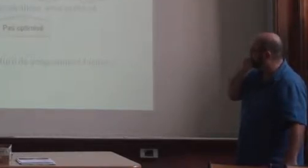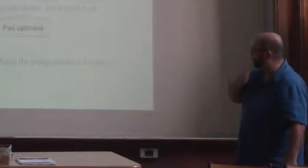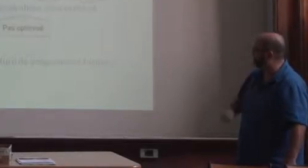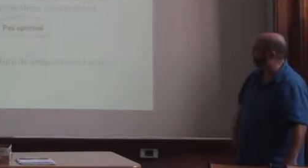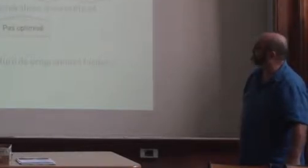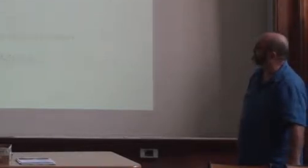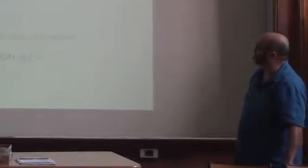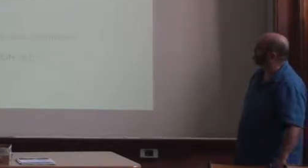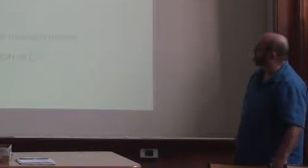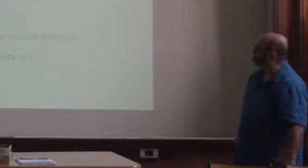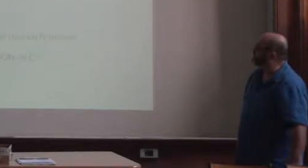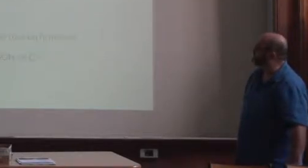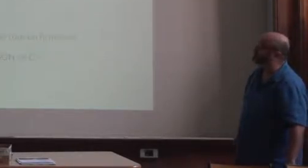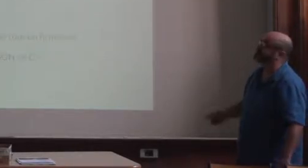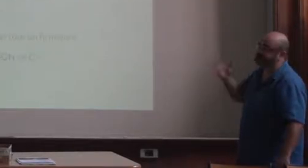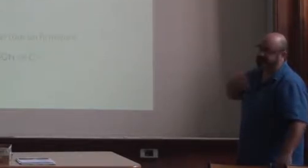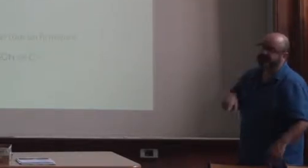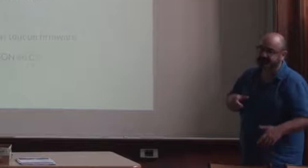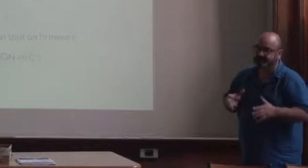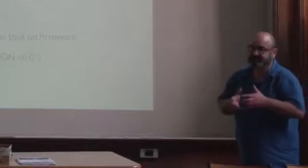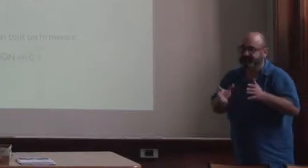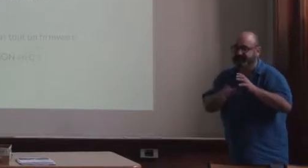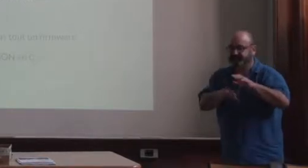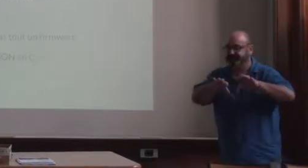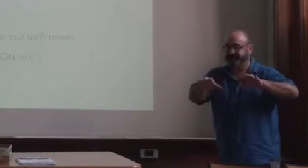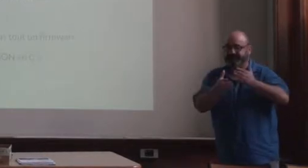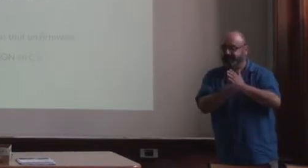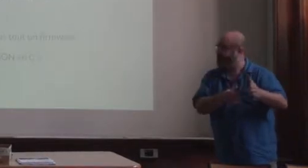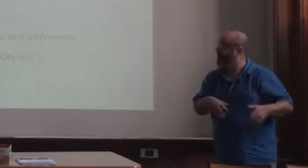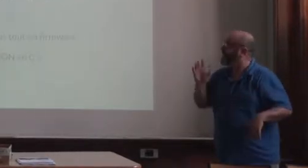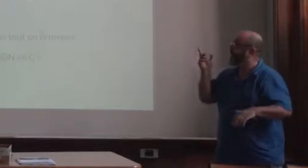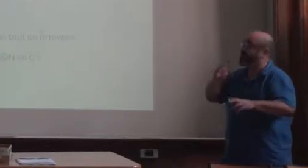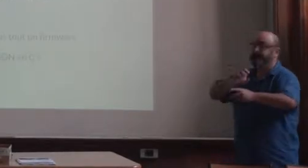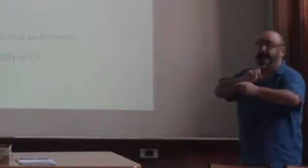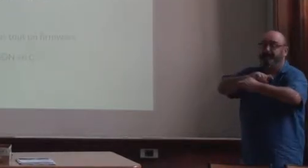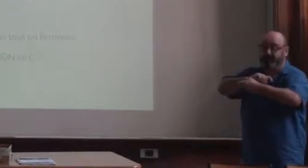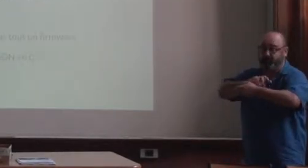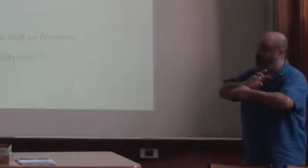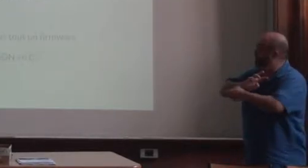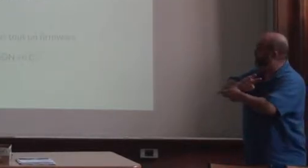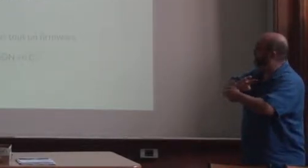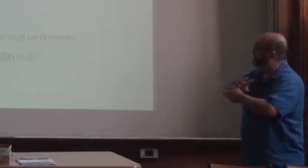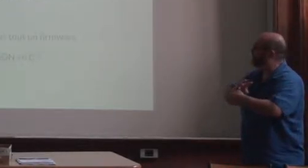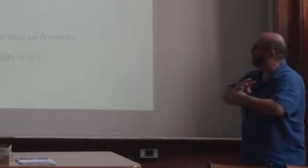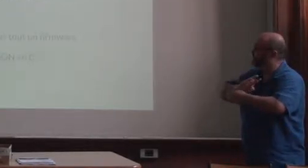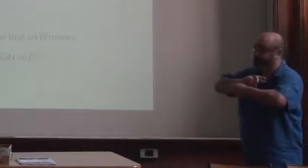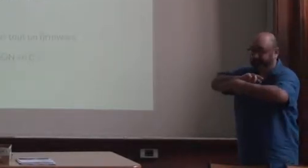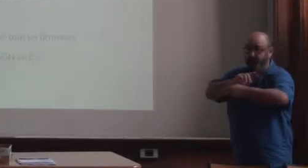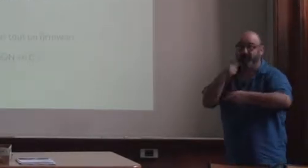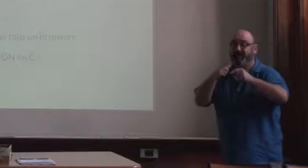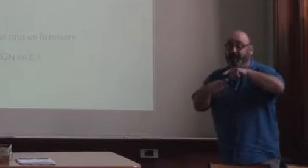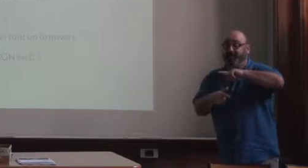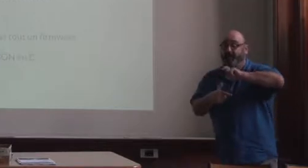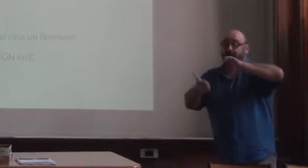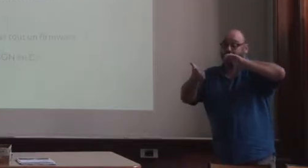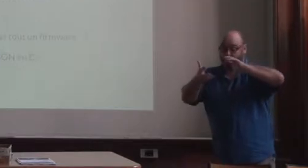Mais par contre, ah oui, c'est des dictionnaires partout. En fait, si on a Python, ben, on n'a plus besoin de